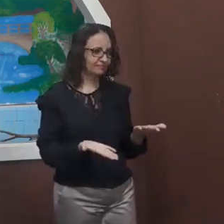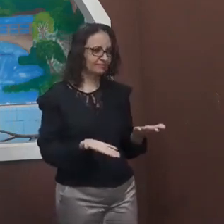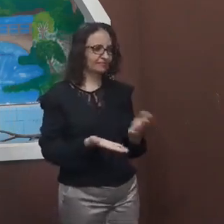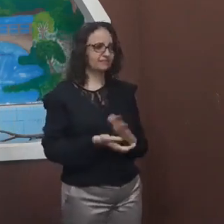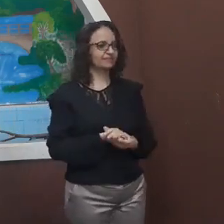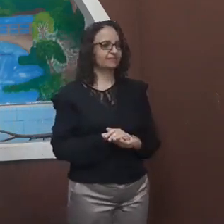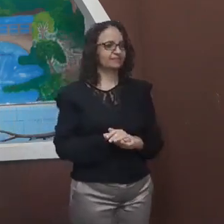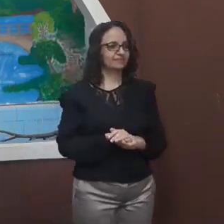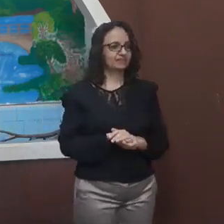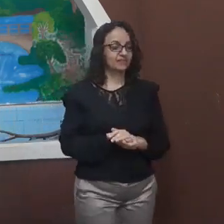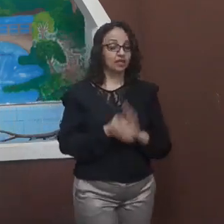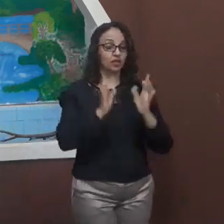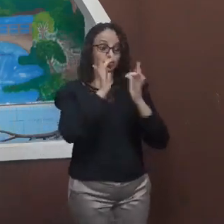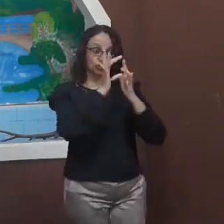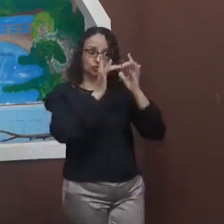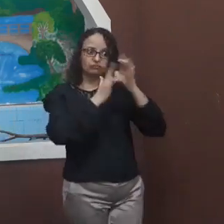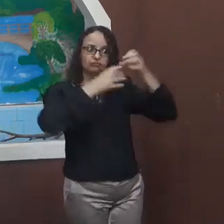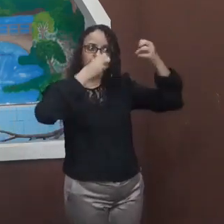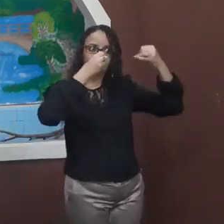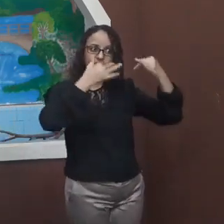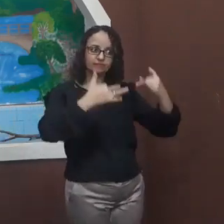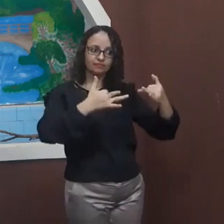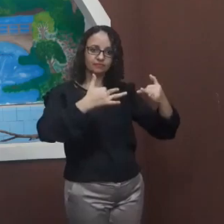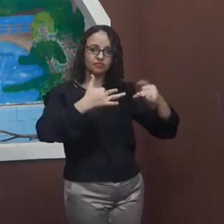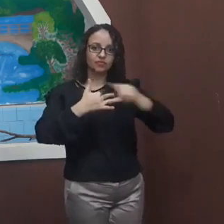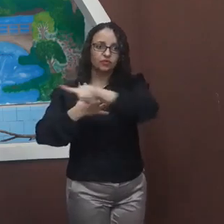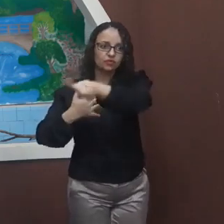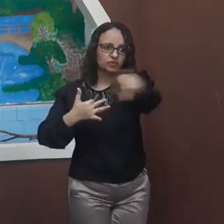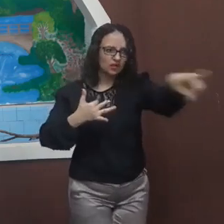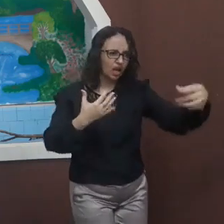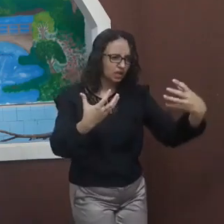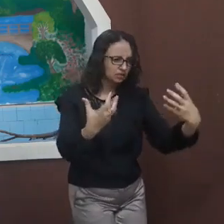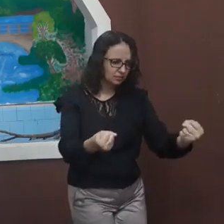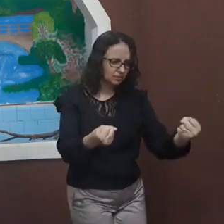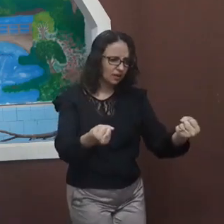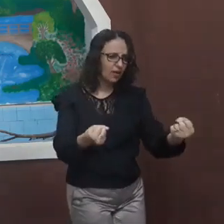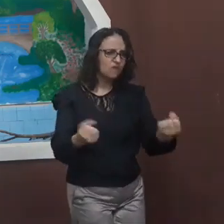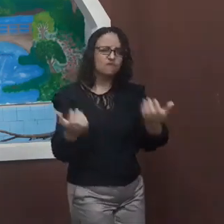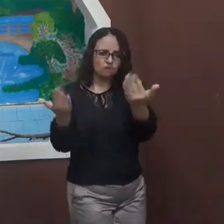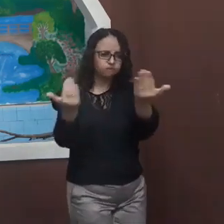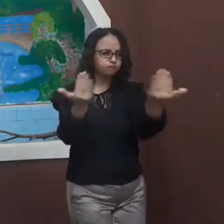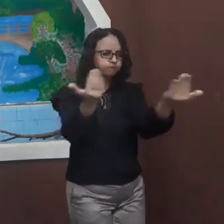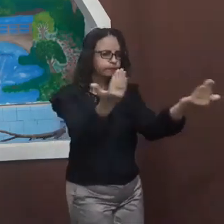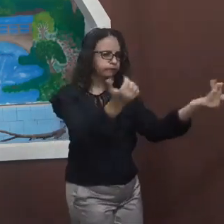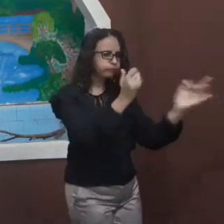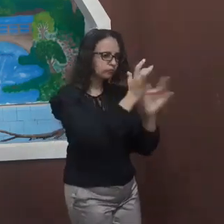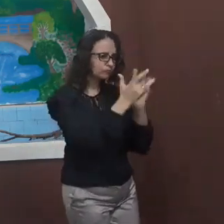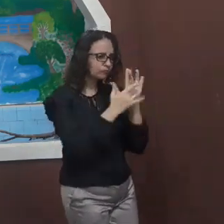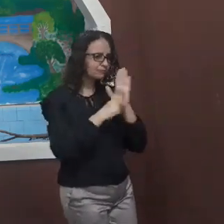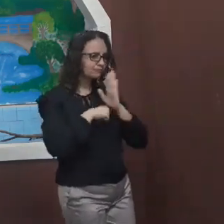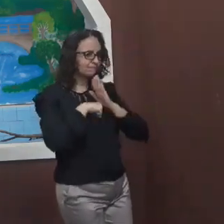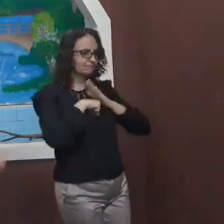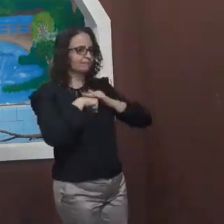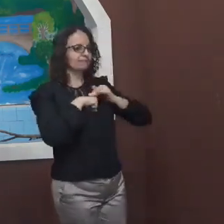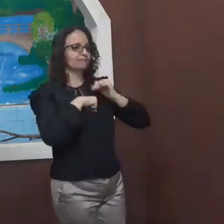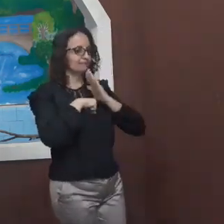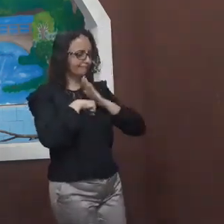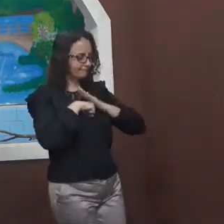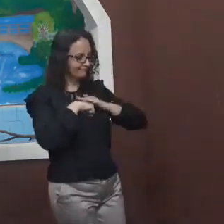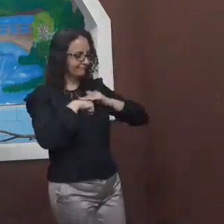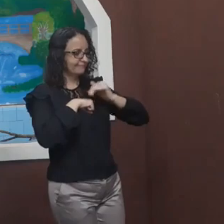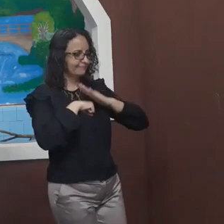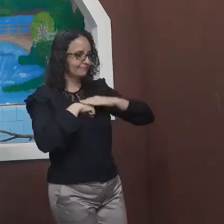vinde a mim, todos estáis e sobrecarregados, e